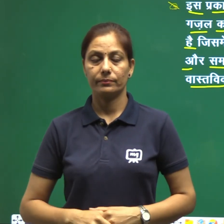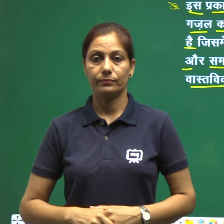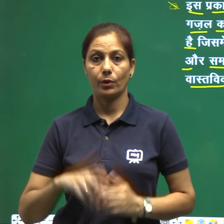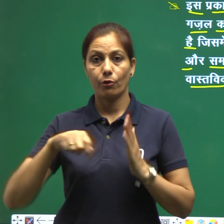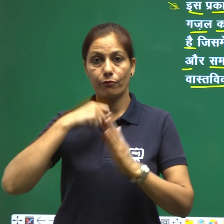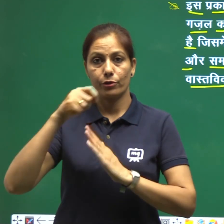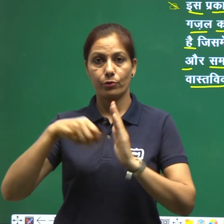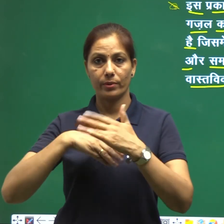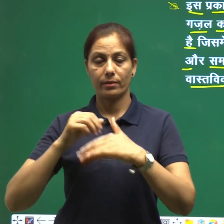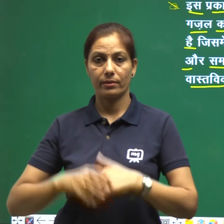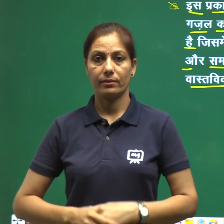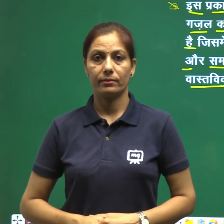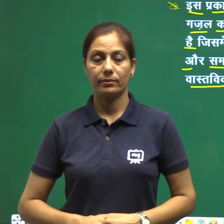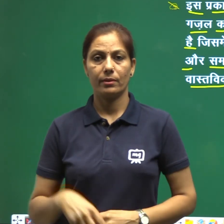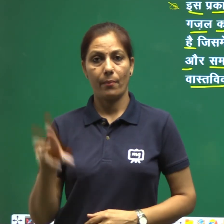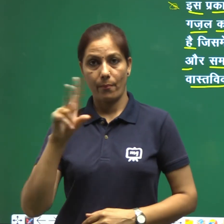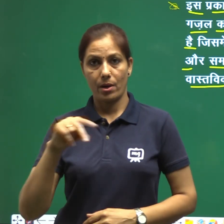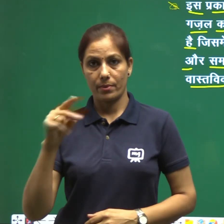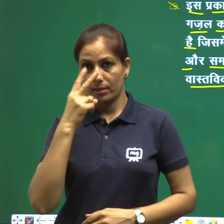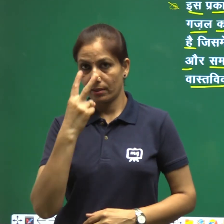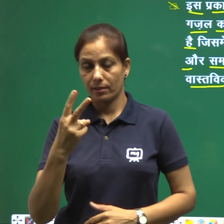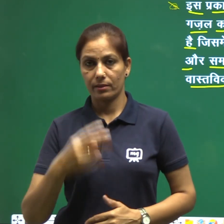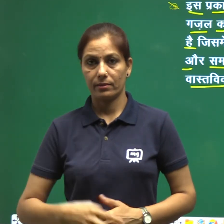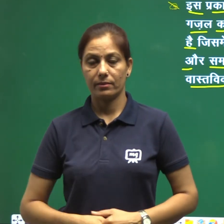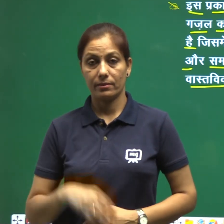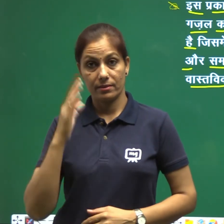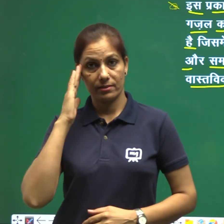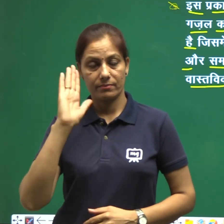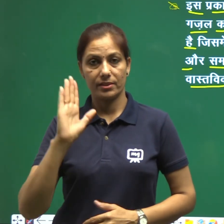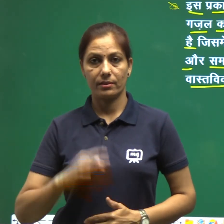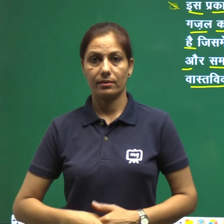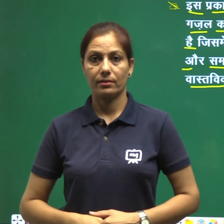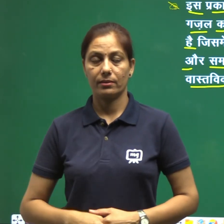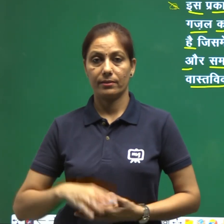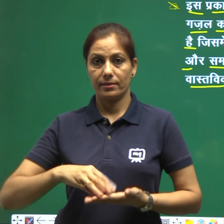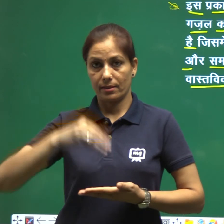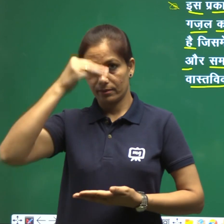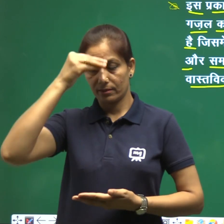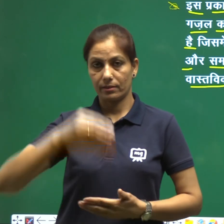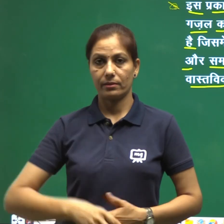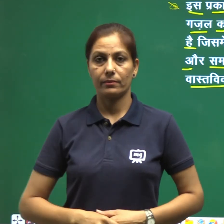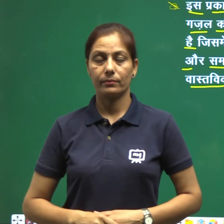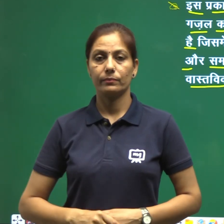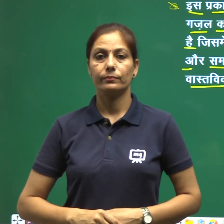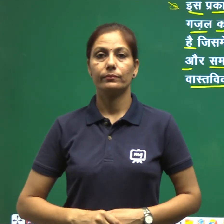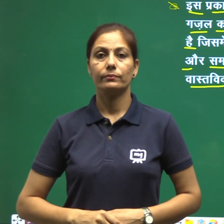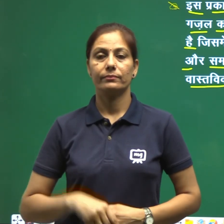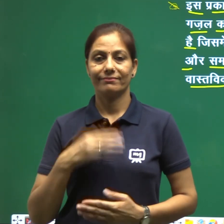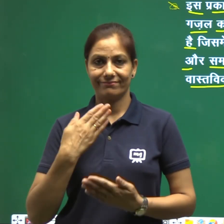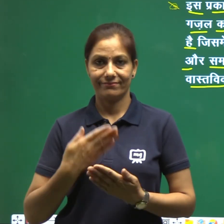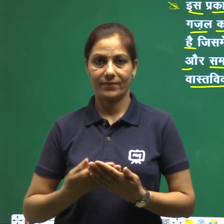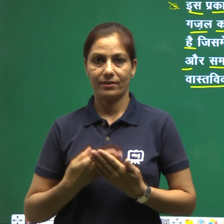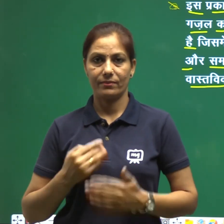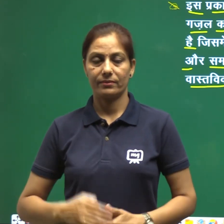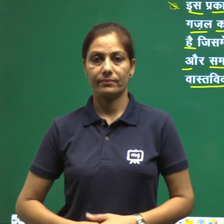वीडियो में बार बार देखें, समझें, याद करें। धन्यवाद।